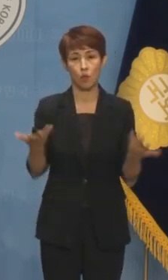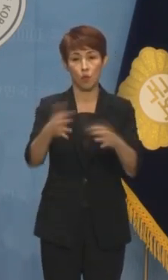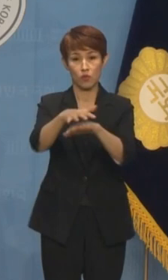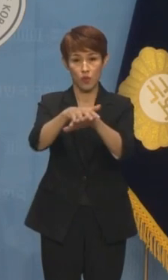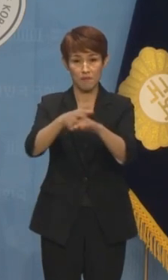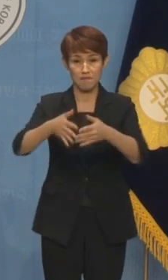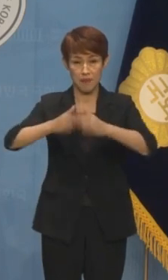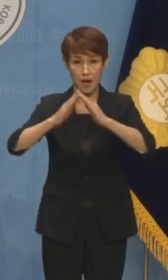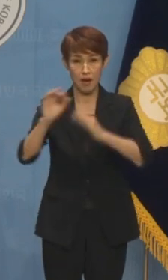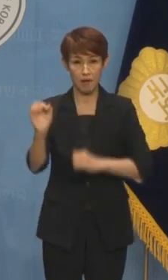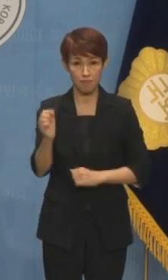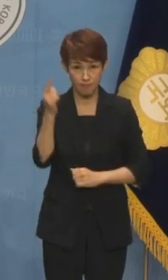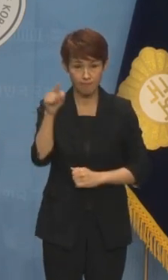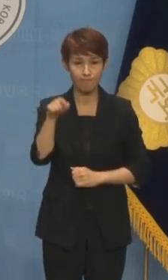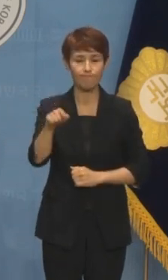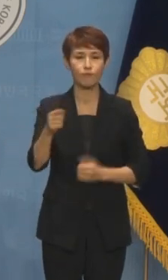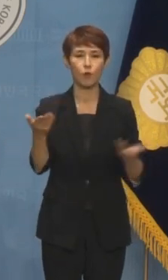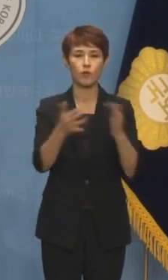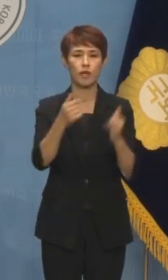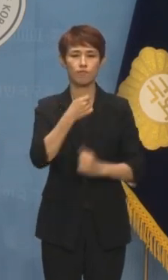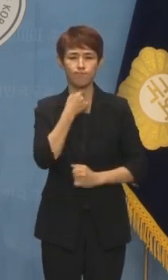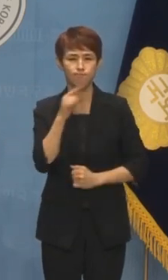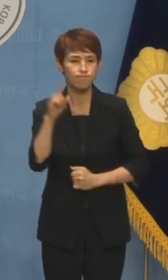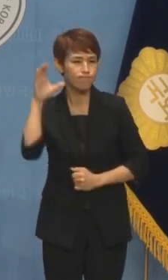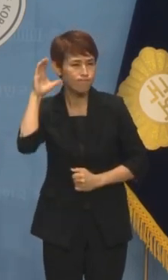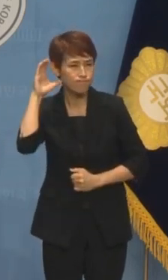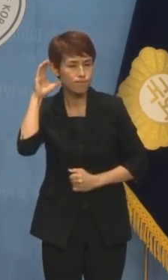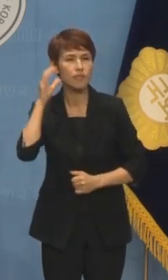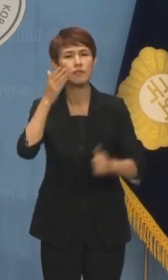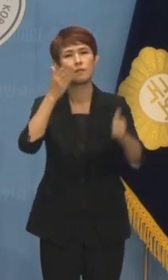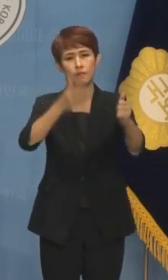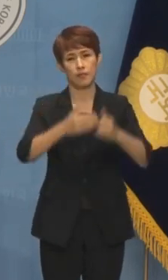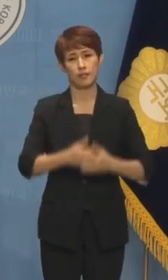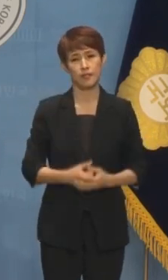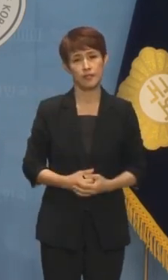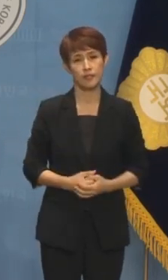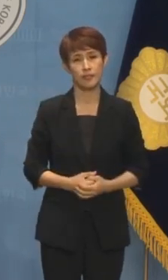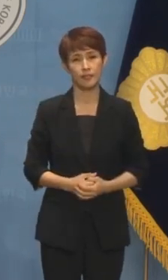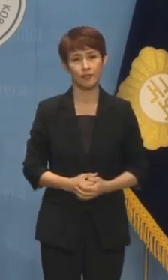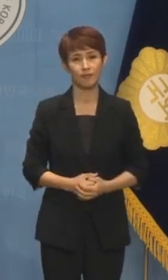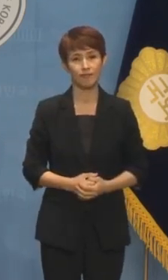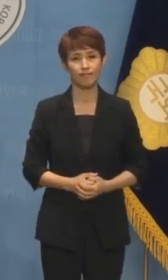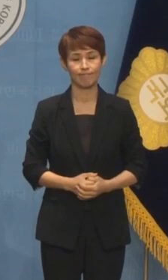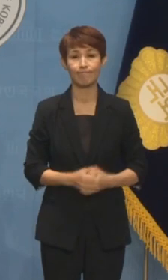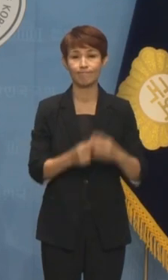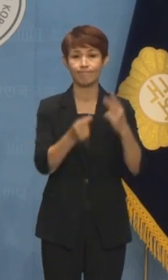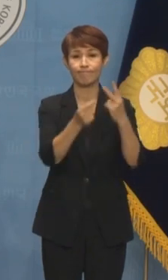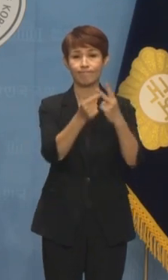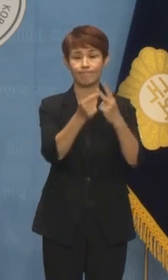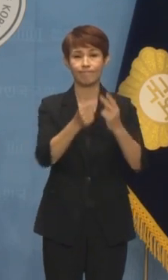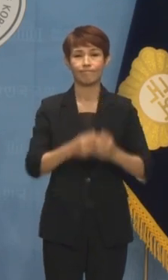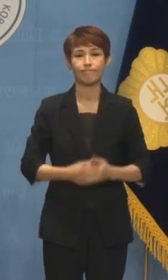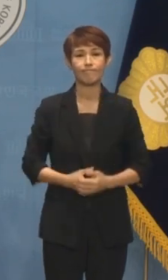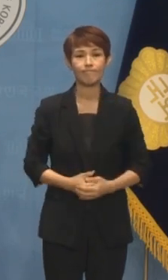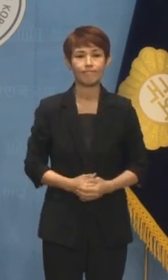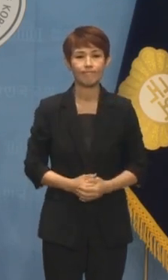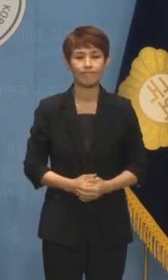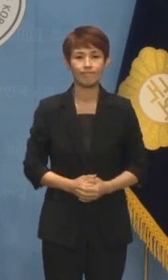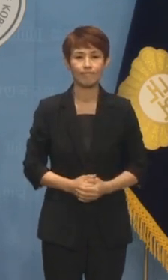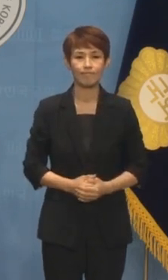창립을 계기로 노동자의 목소리에 귀 기울이게 되길 바랍니다. 두 번째 브리핑